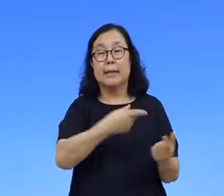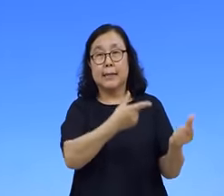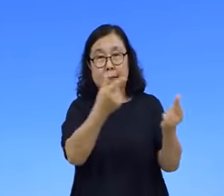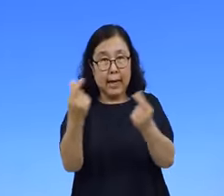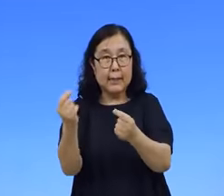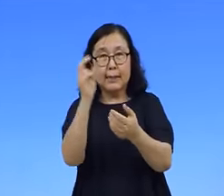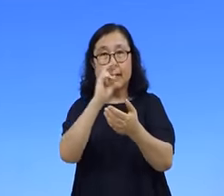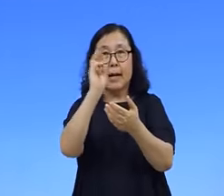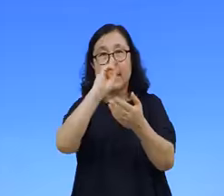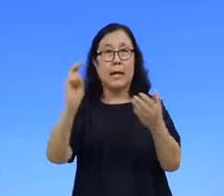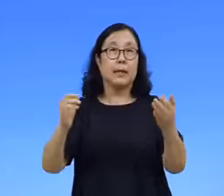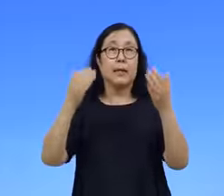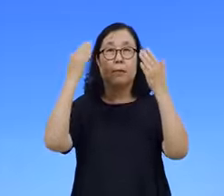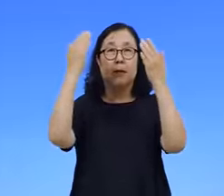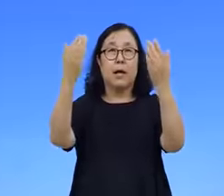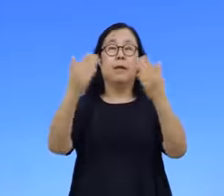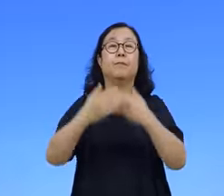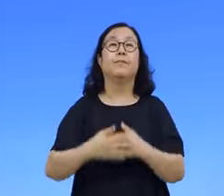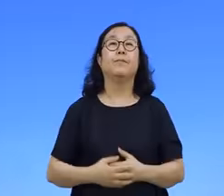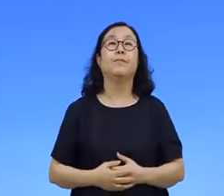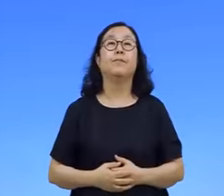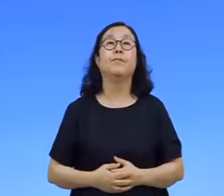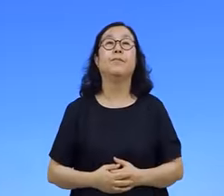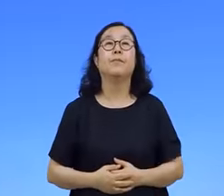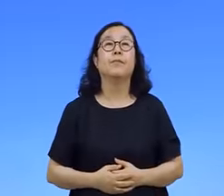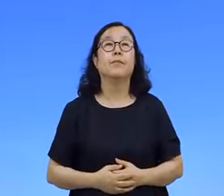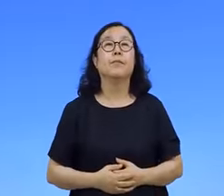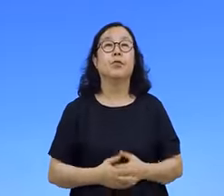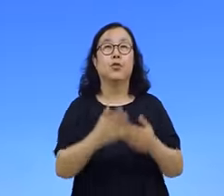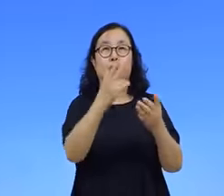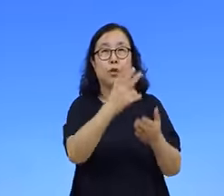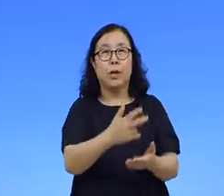같이 찬양 한 번 더 후렴 찬양하기 원합니다.